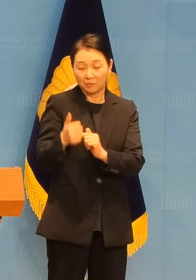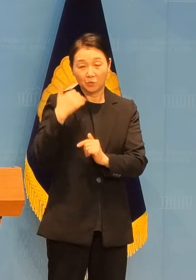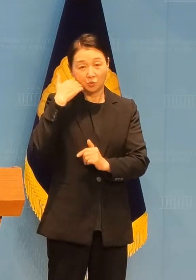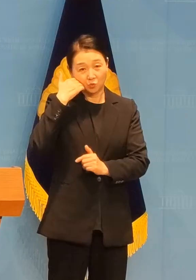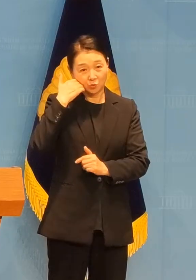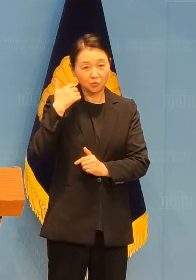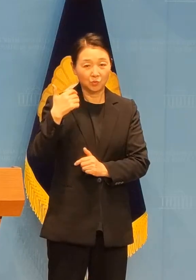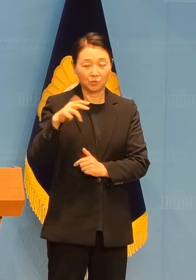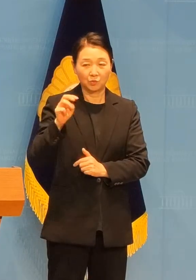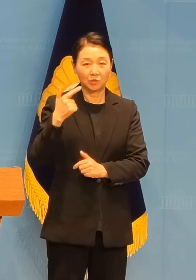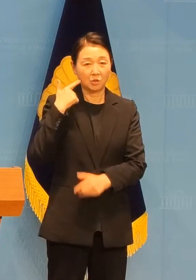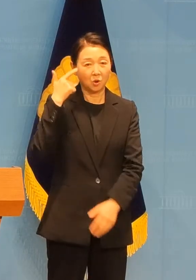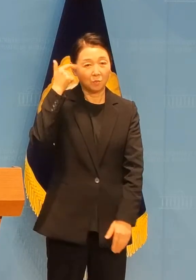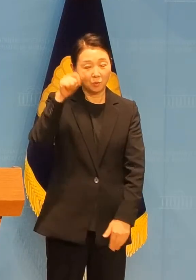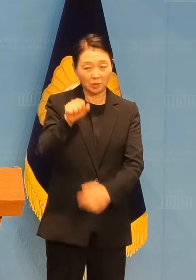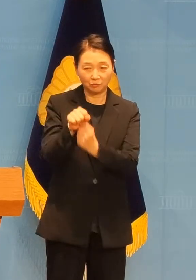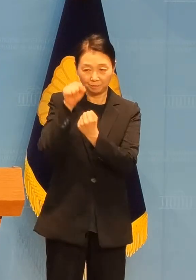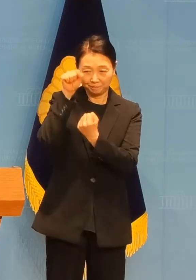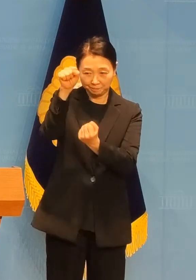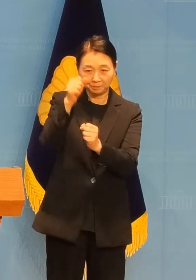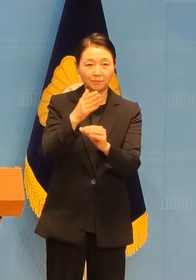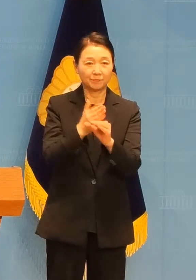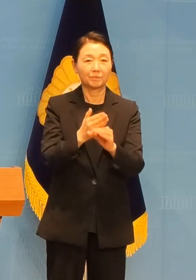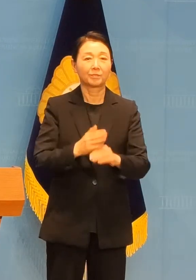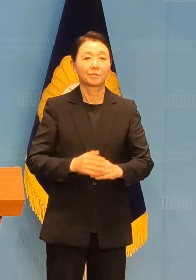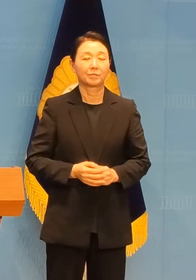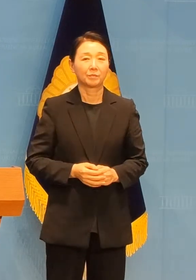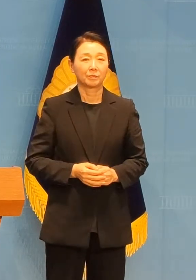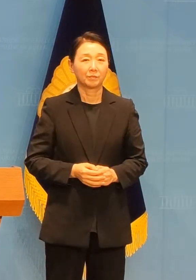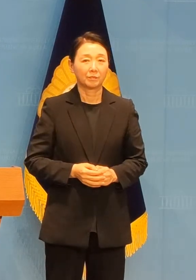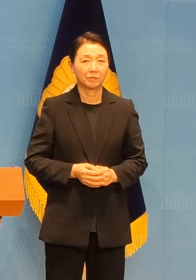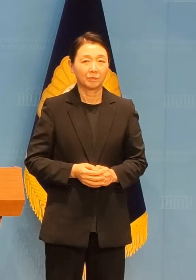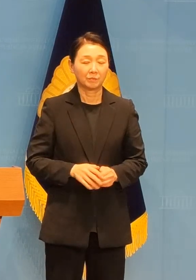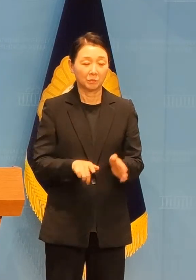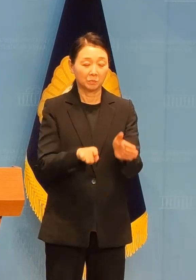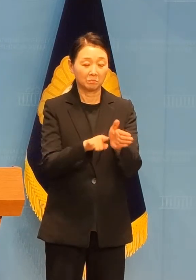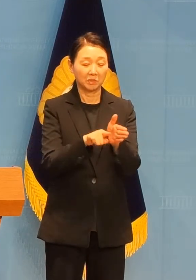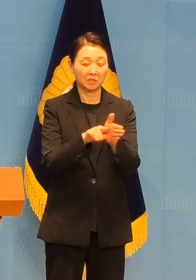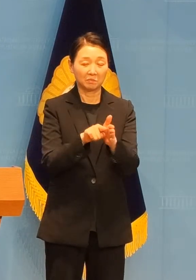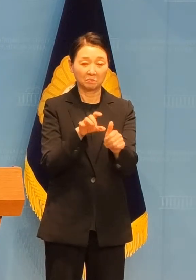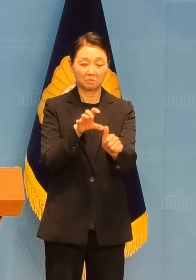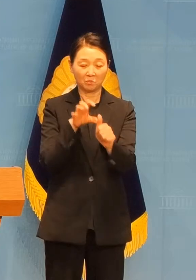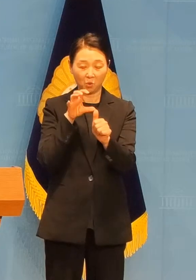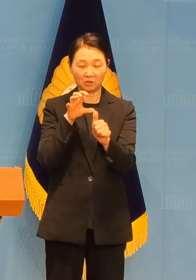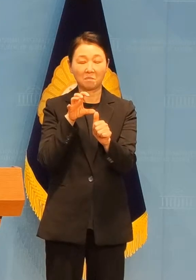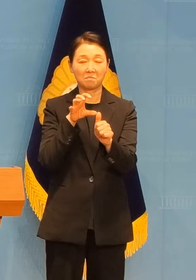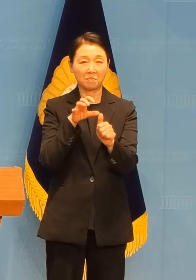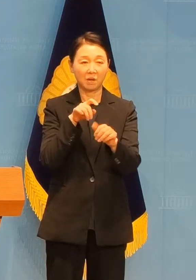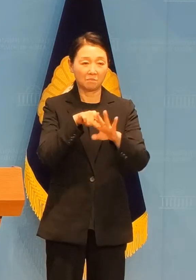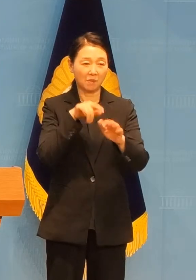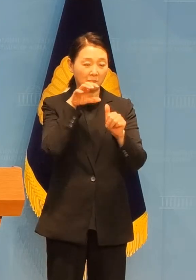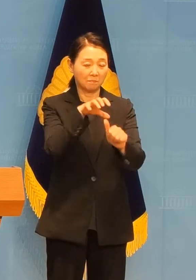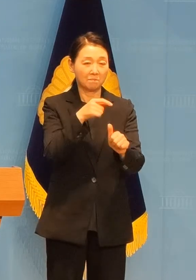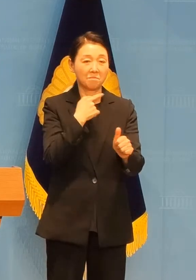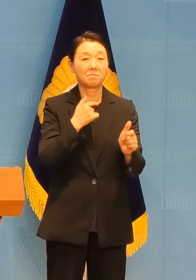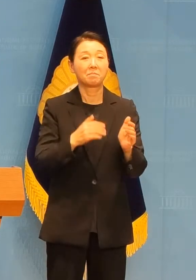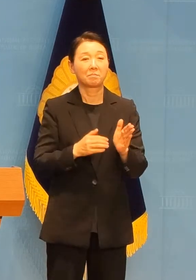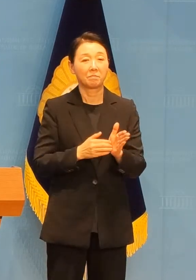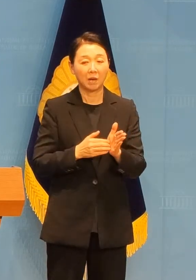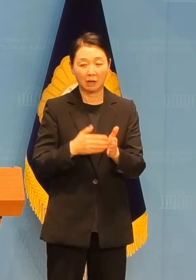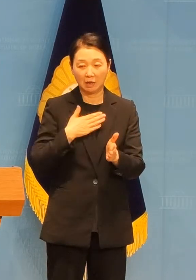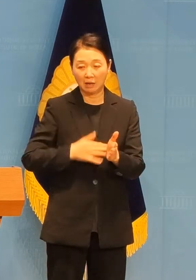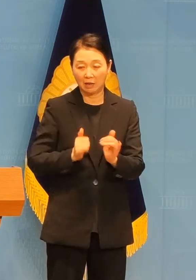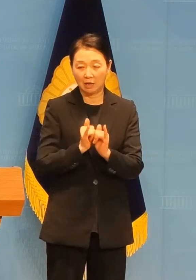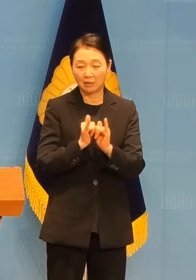목사에게 구속영장이 청구되었습니다. 신앙을 명분으로 심리적 지배를 행사하고 측근과